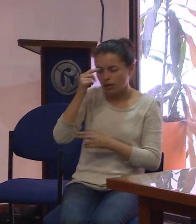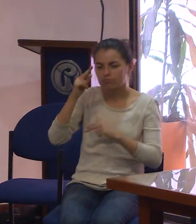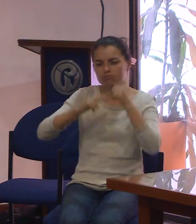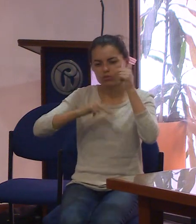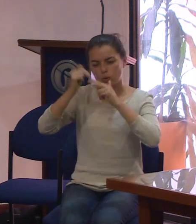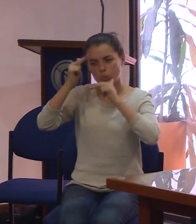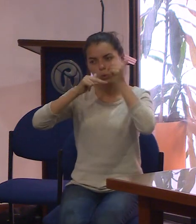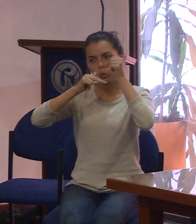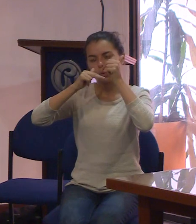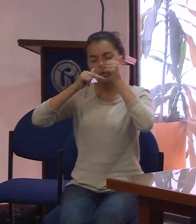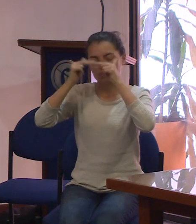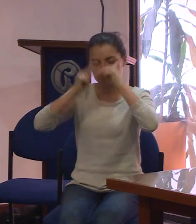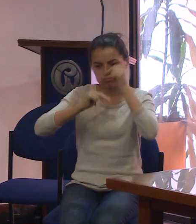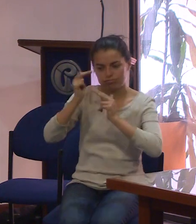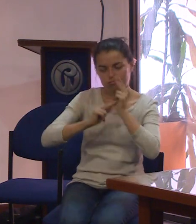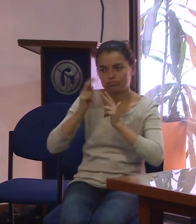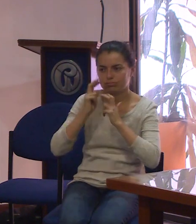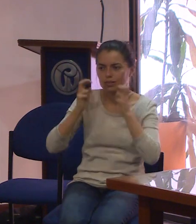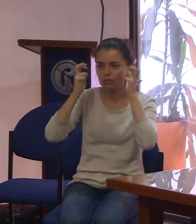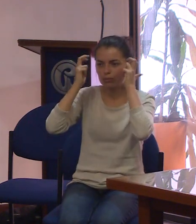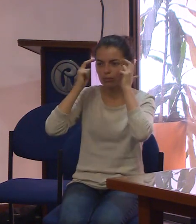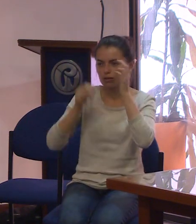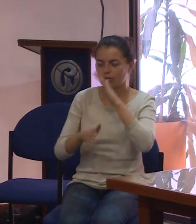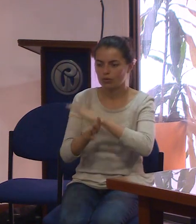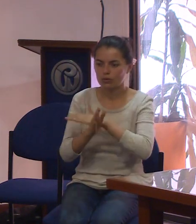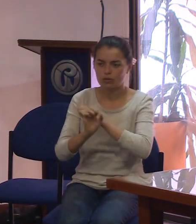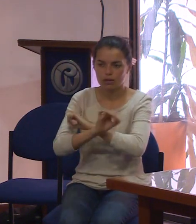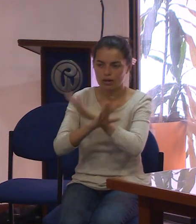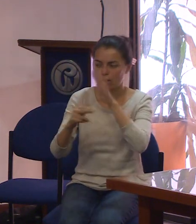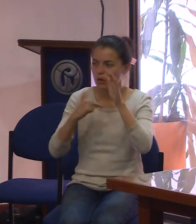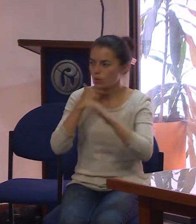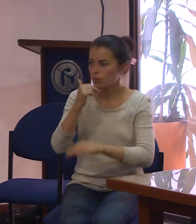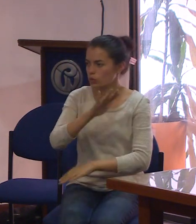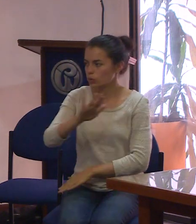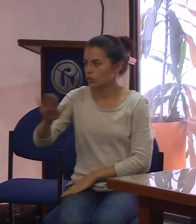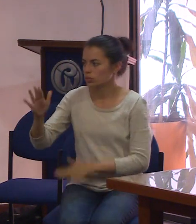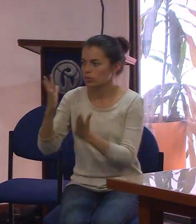construyendo, deconstruyendo continuamente, y claro, la voz de ustedes